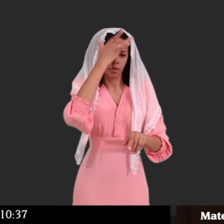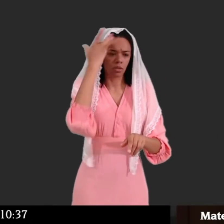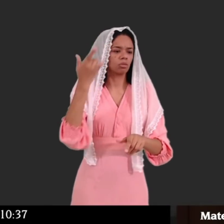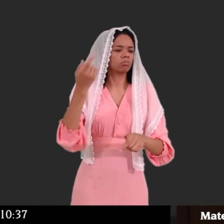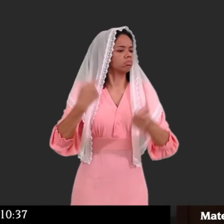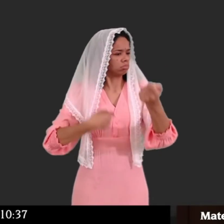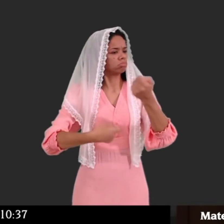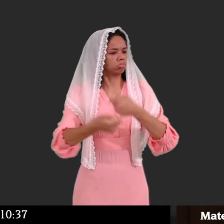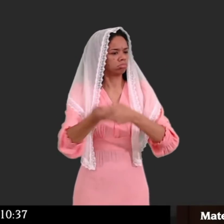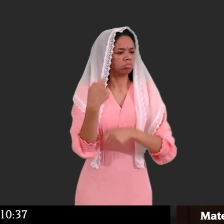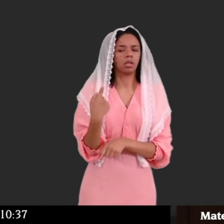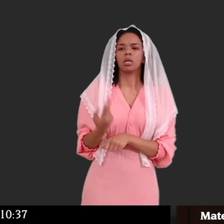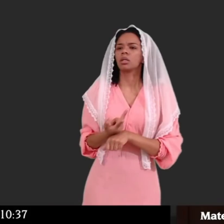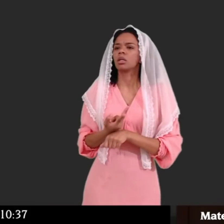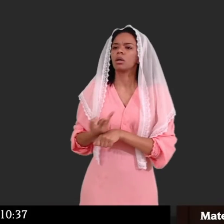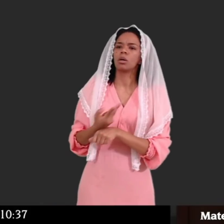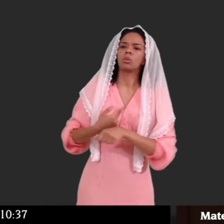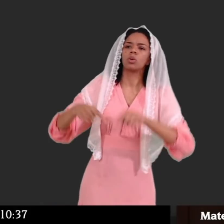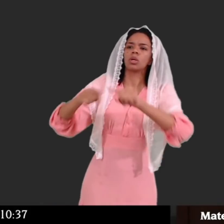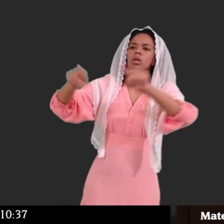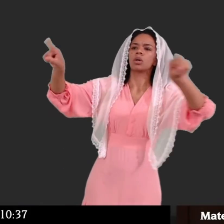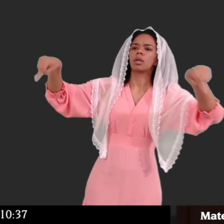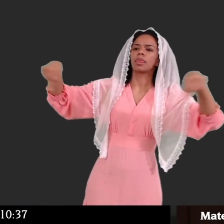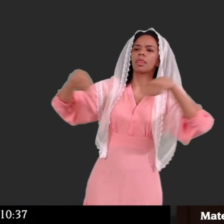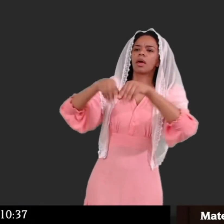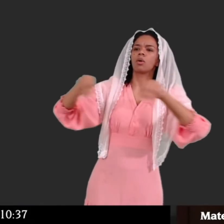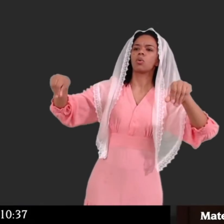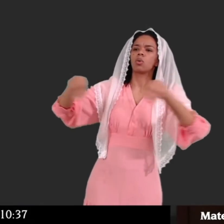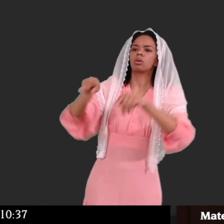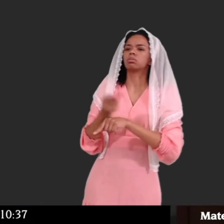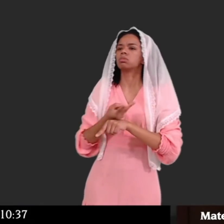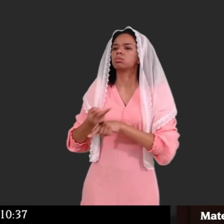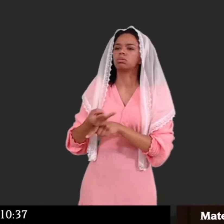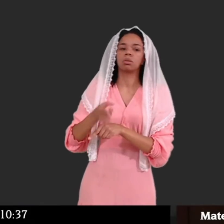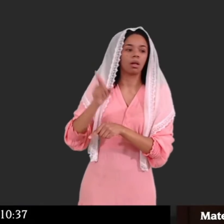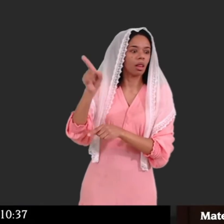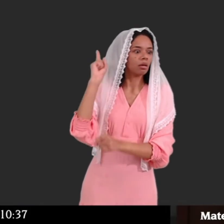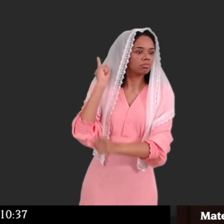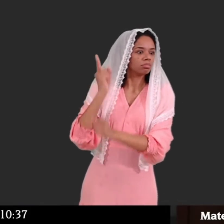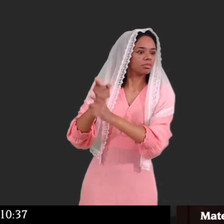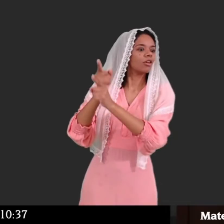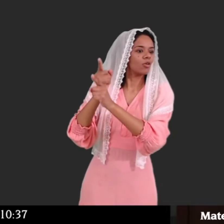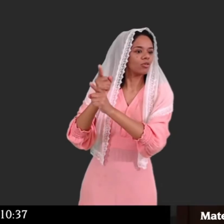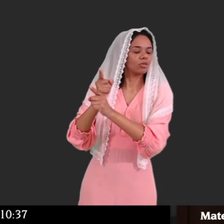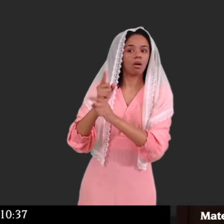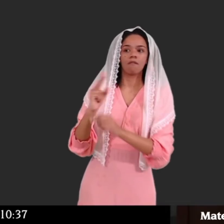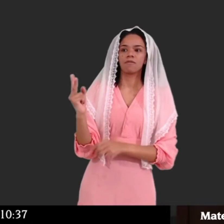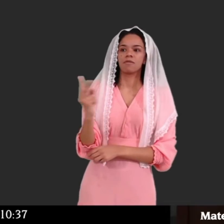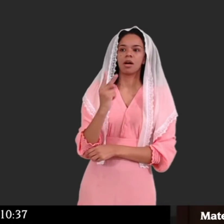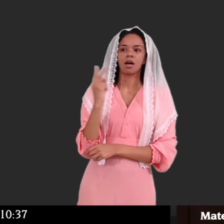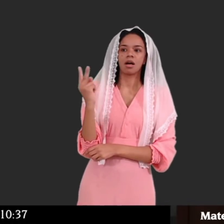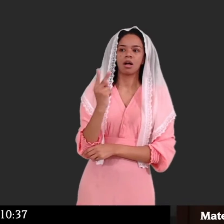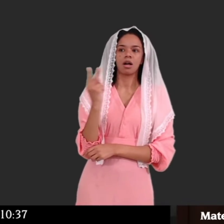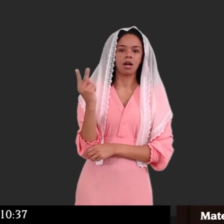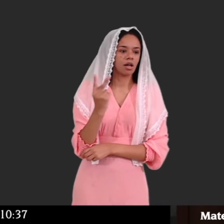busca boas pérolas. Encontrando uma pérola de grande valor, foi, vendeu tudo quanto tinha